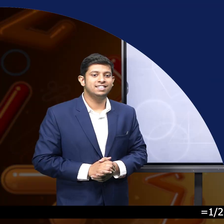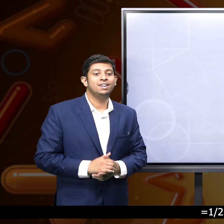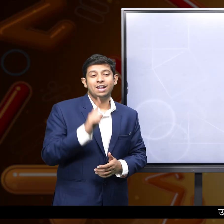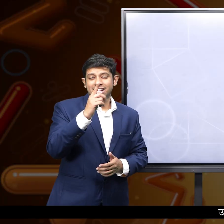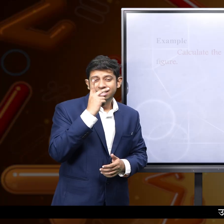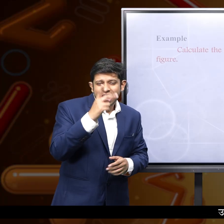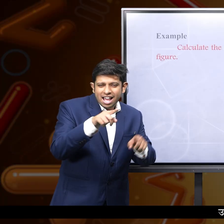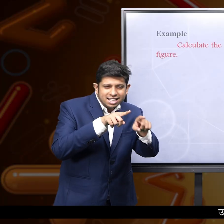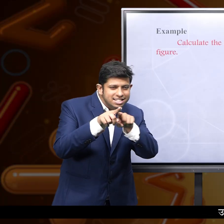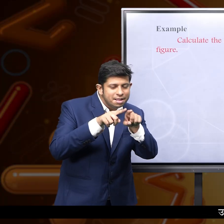उदाहरण,